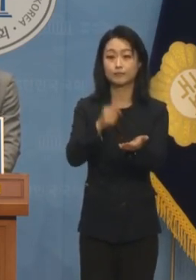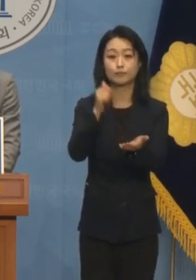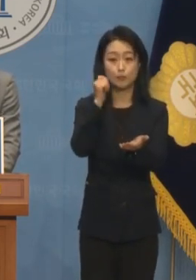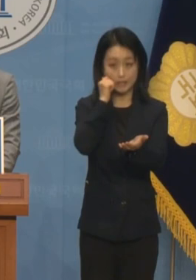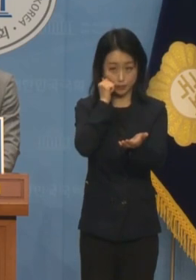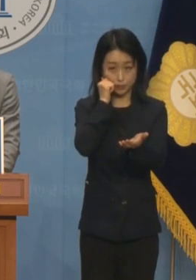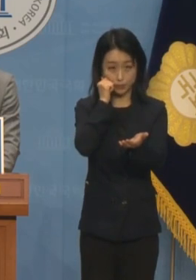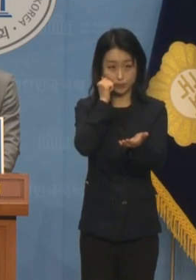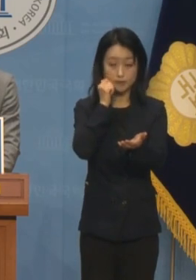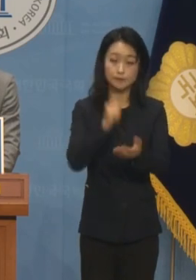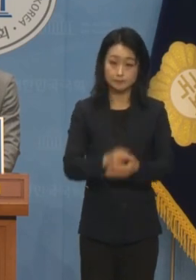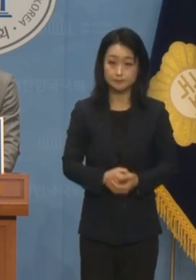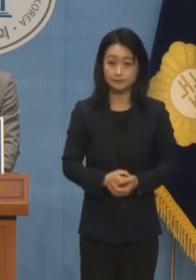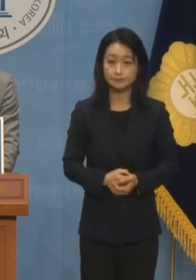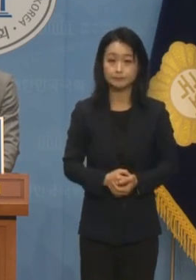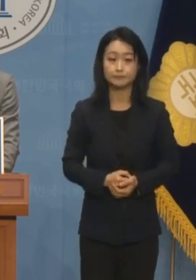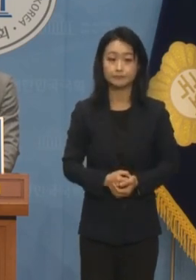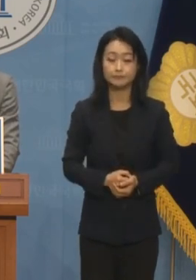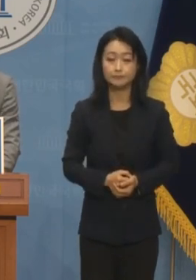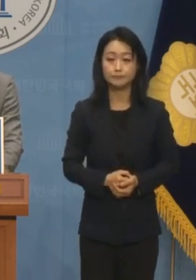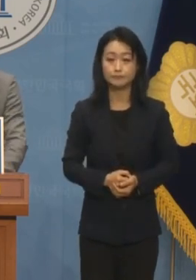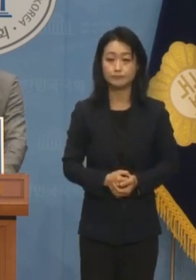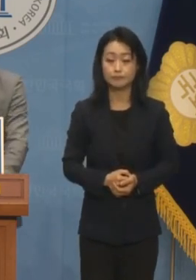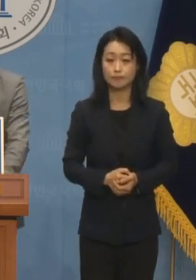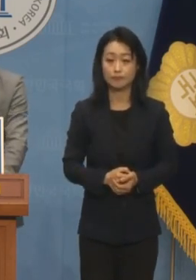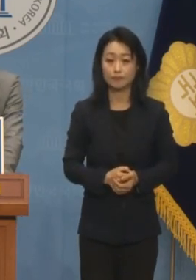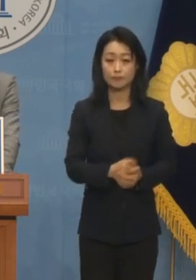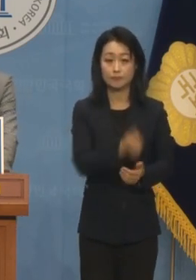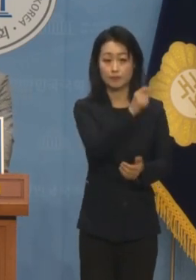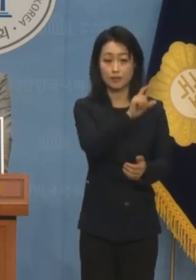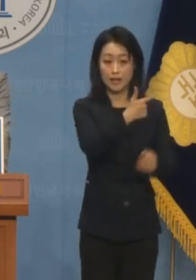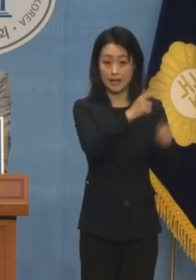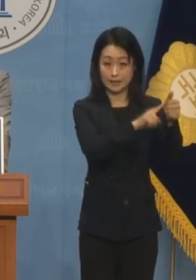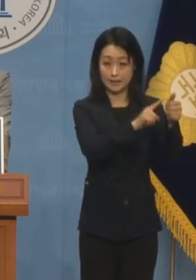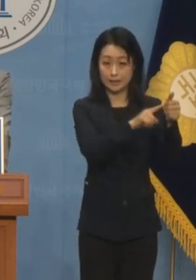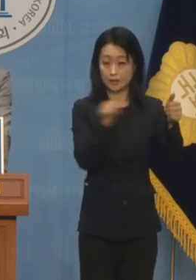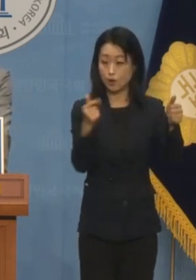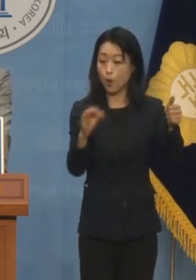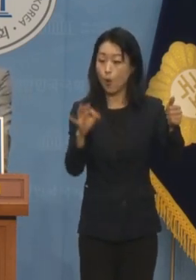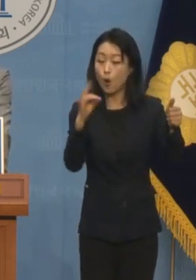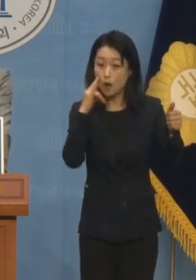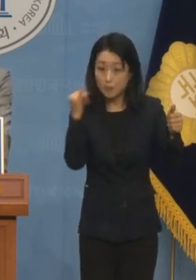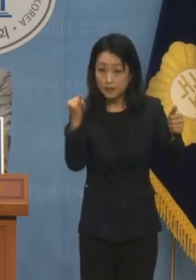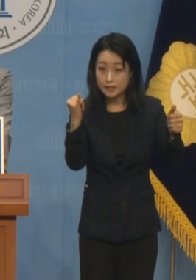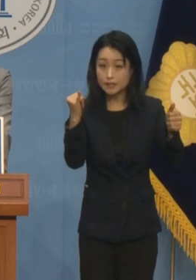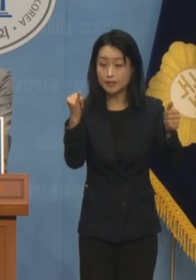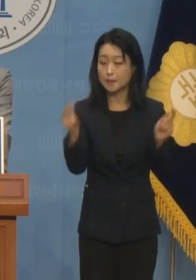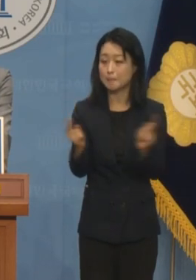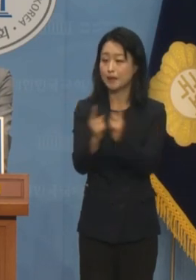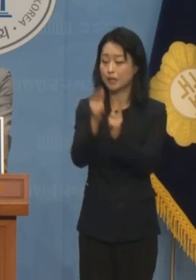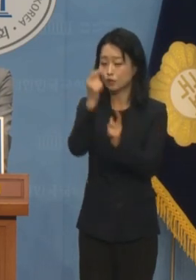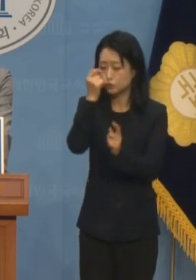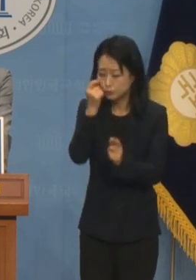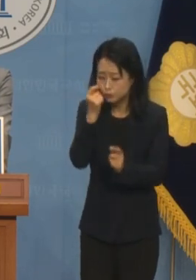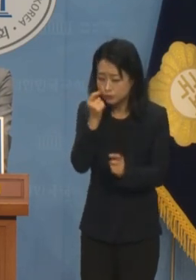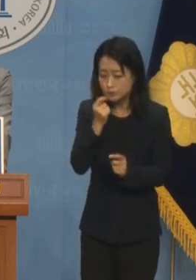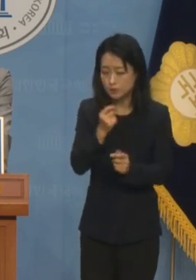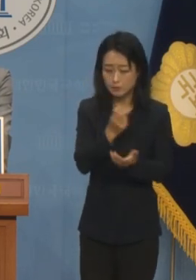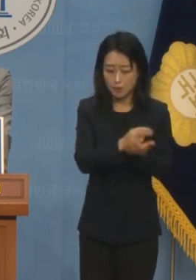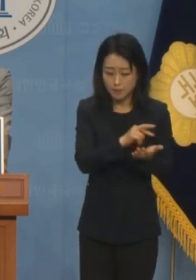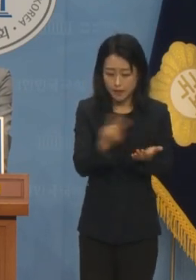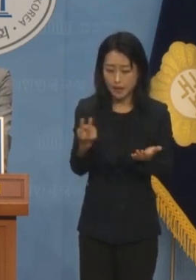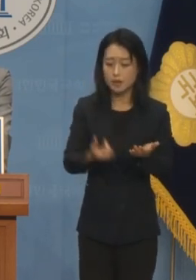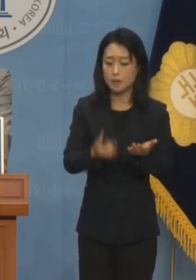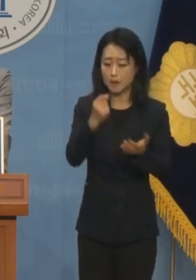못하고 있었습니다. 뒤늦게 한동훈 장관은 홍정기 일병 어머님을 만나 눈물을 흘리며 개정안이